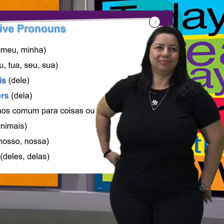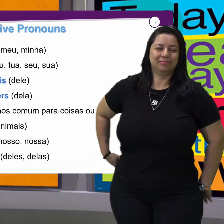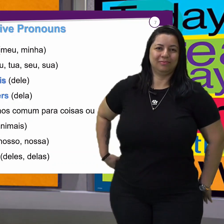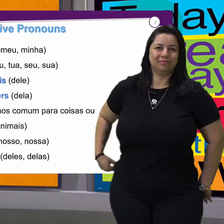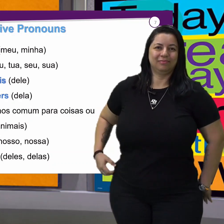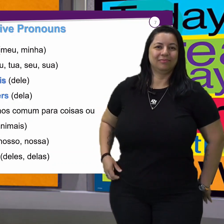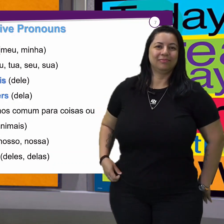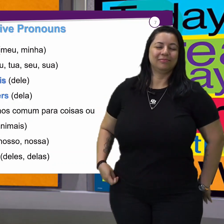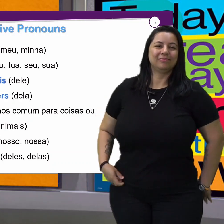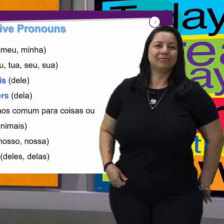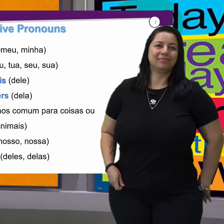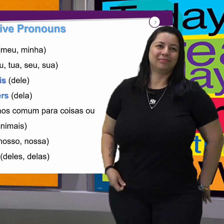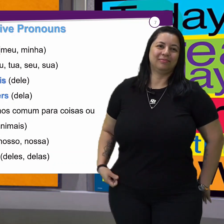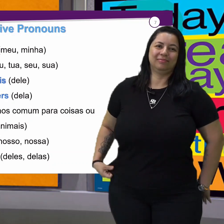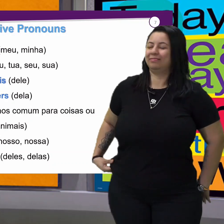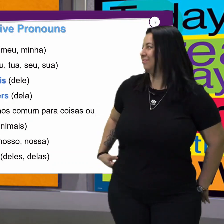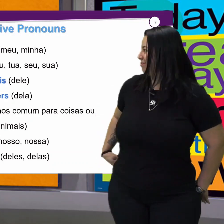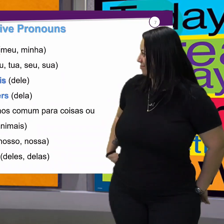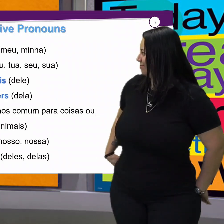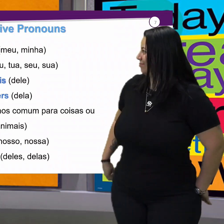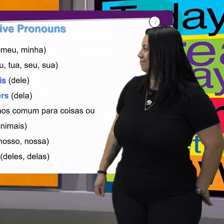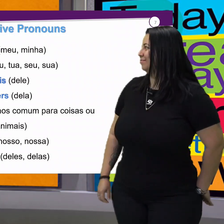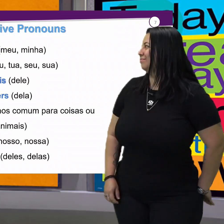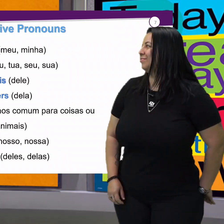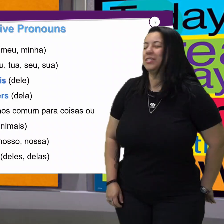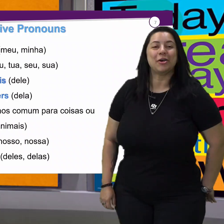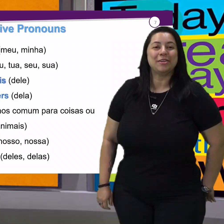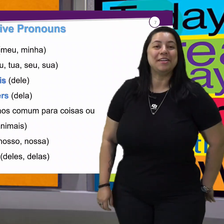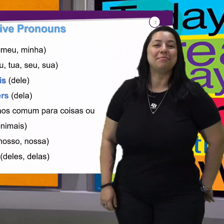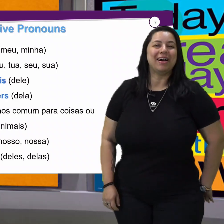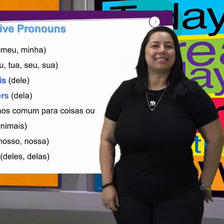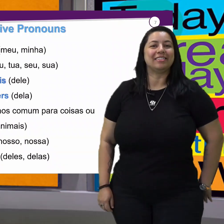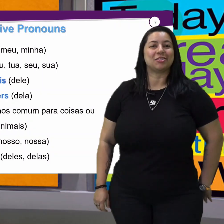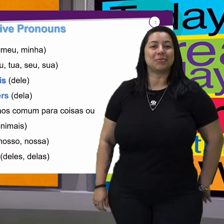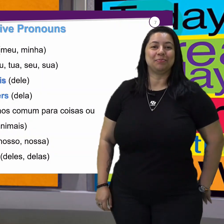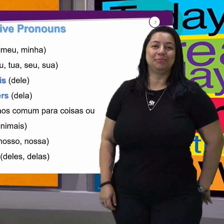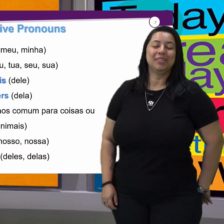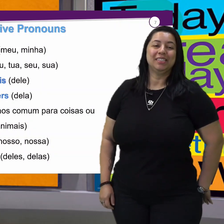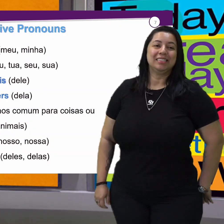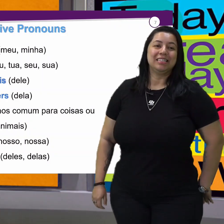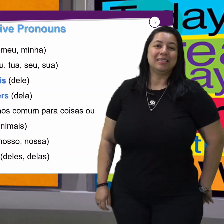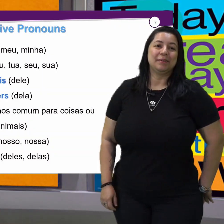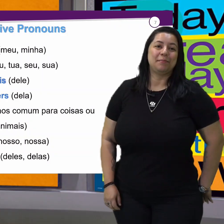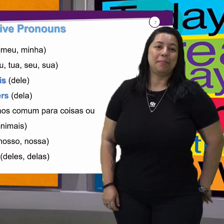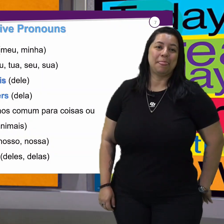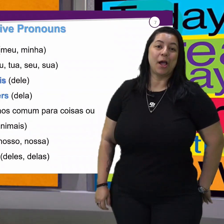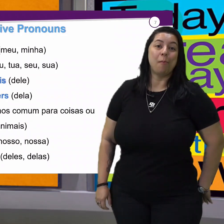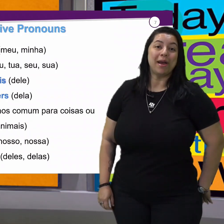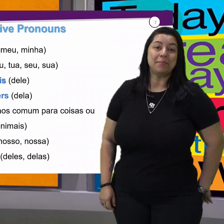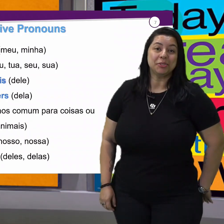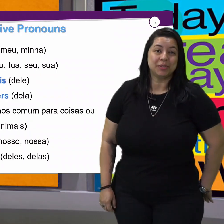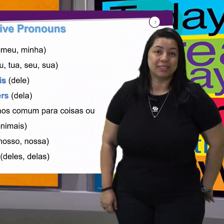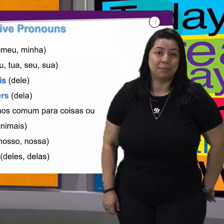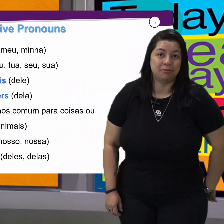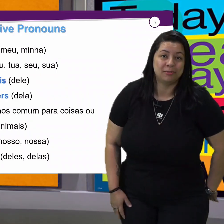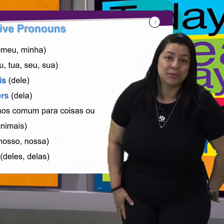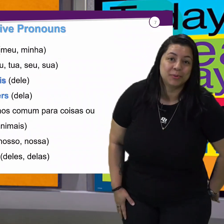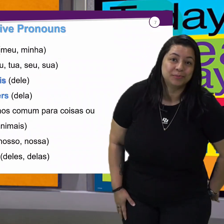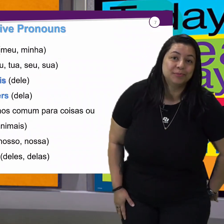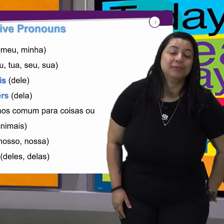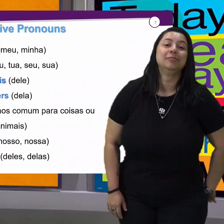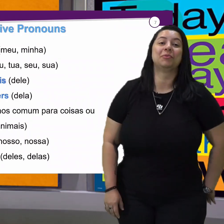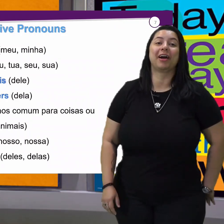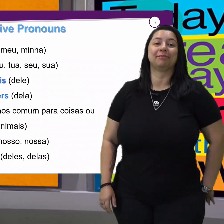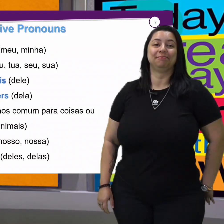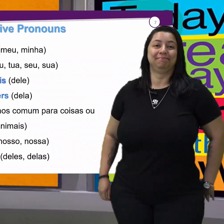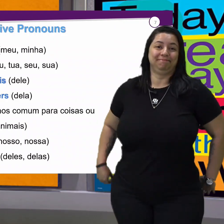ou animais. Aliás, é comum para coisas e animais, né? Não sei o que tá escrito aqui, tá doideira. Não para pessoas, tá? E não é